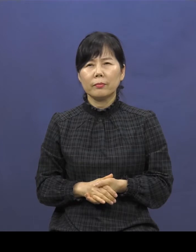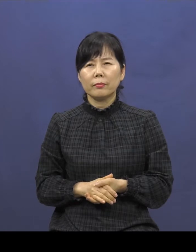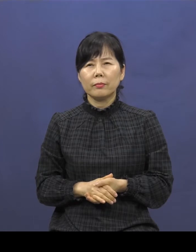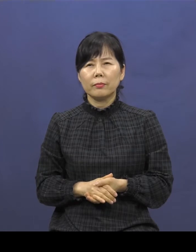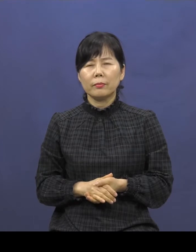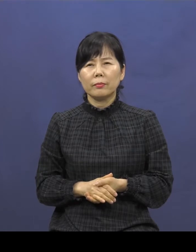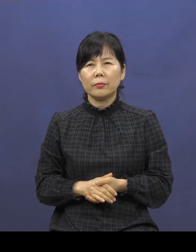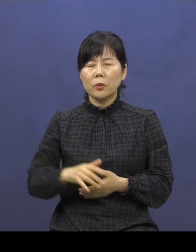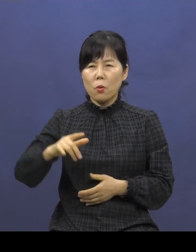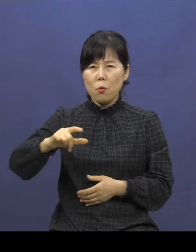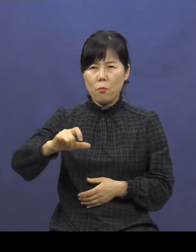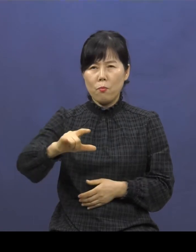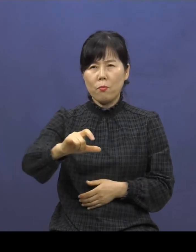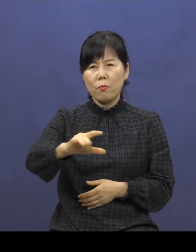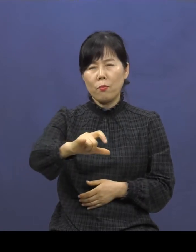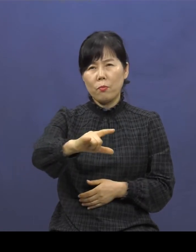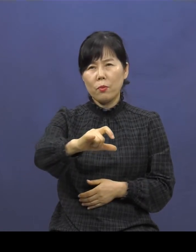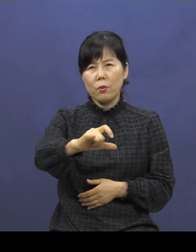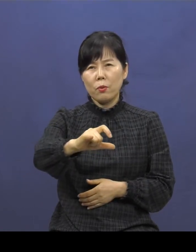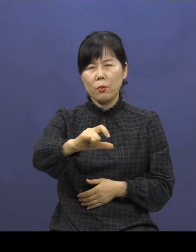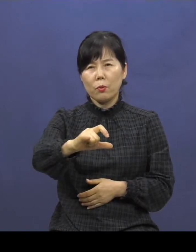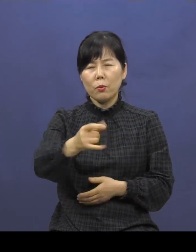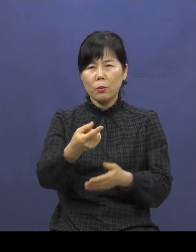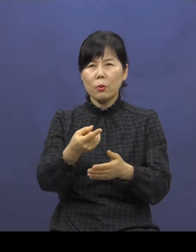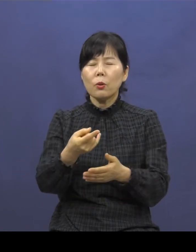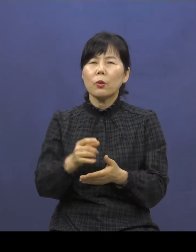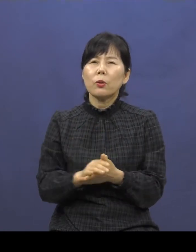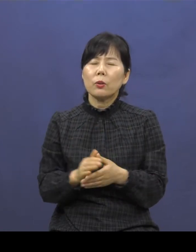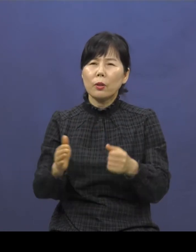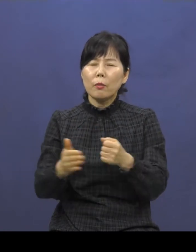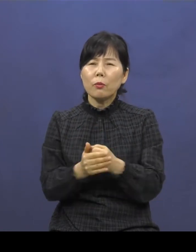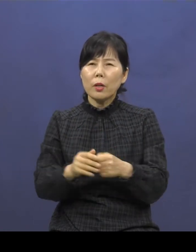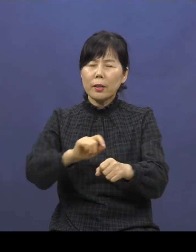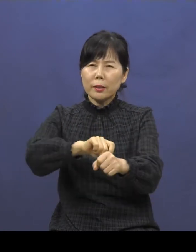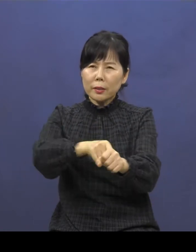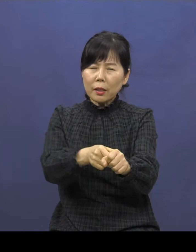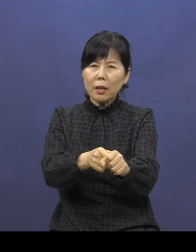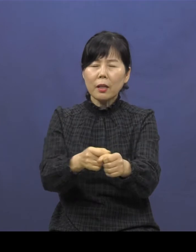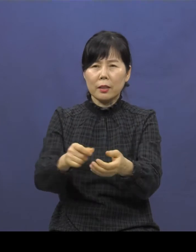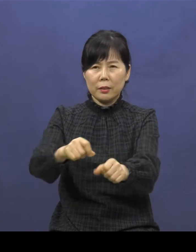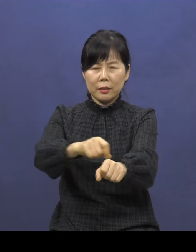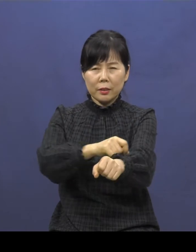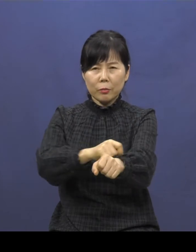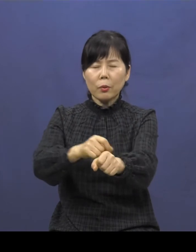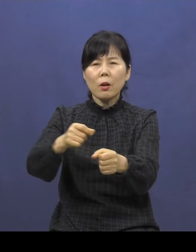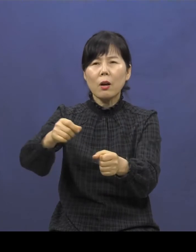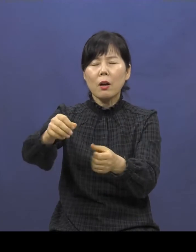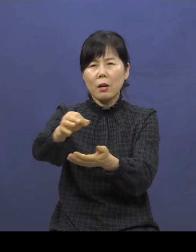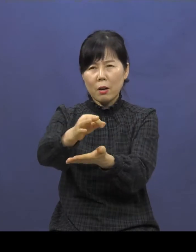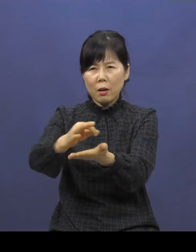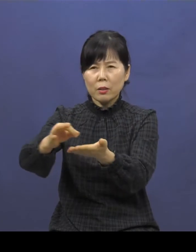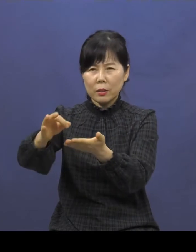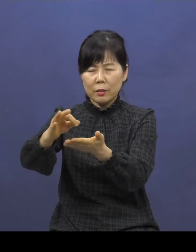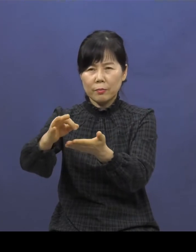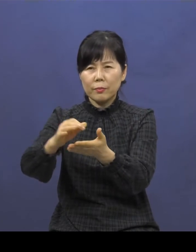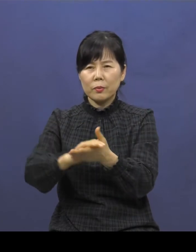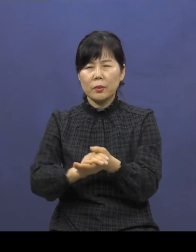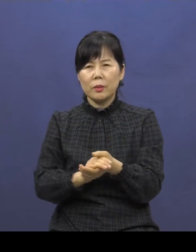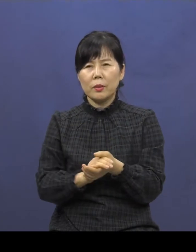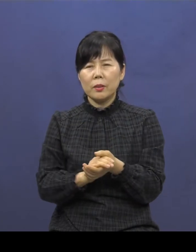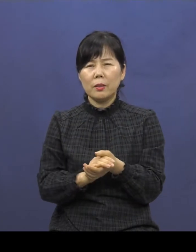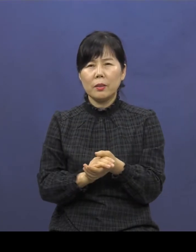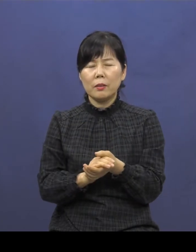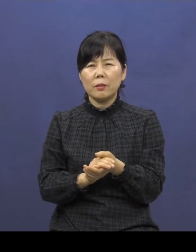광고드립니다. 코로나19 재난구 특별헌금 저희가 2주간 지난주와 이번 오는